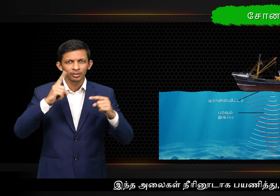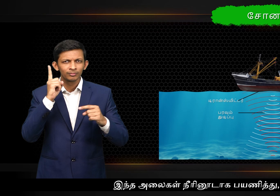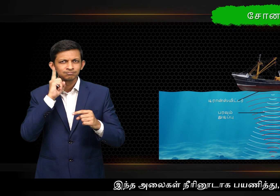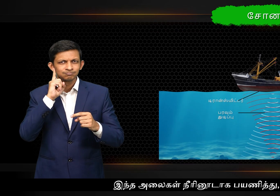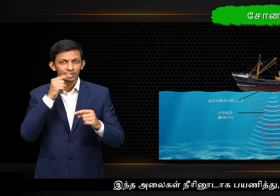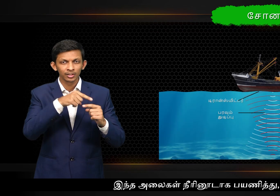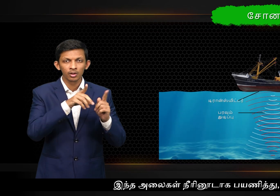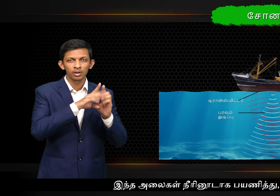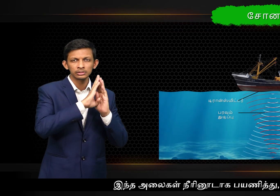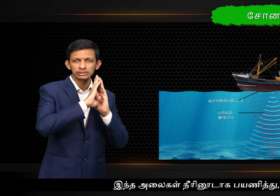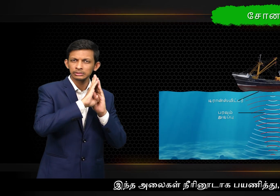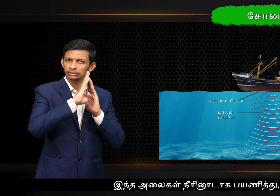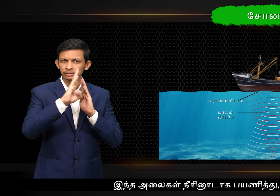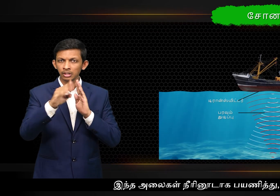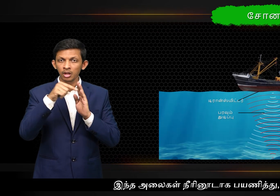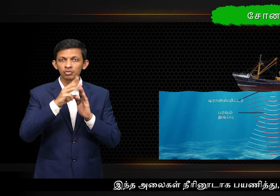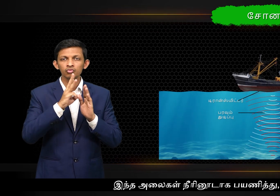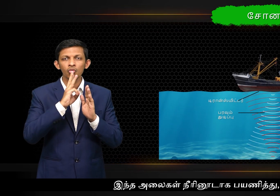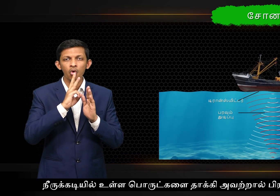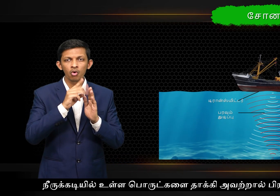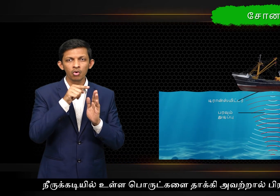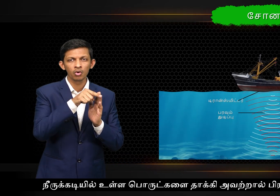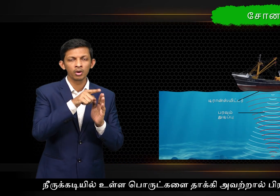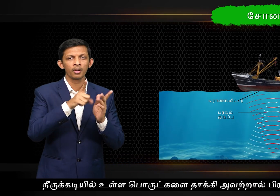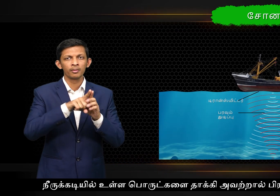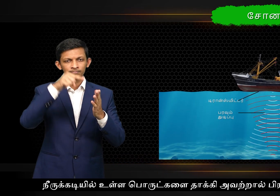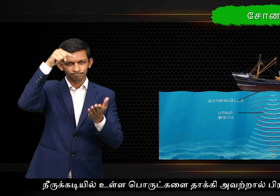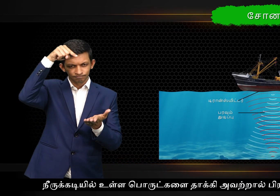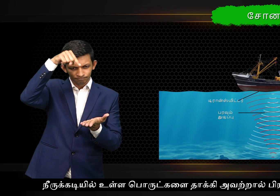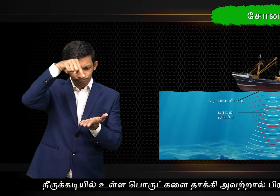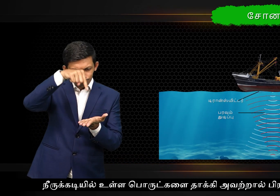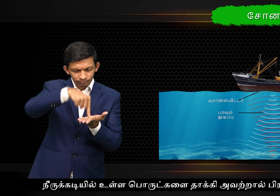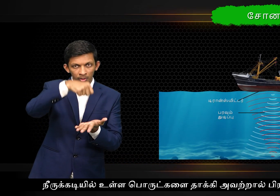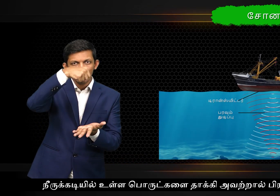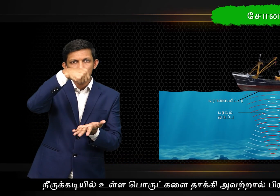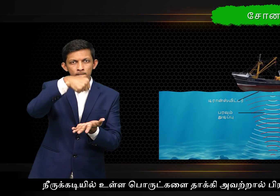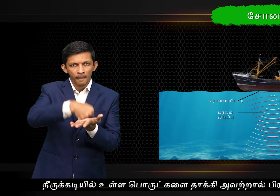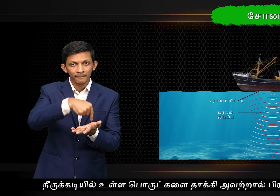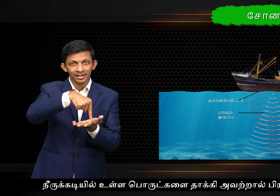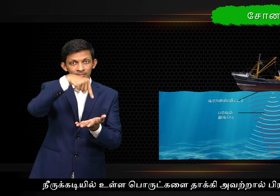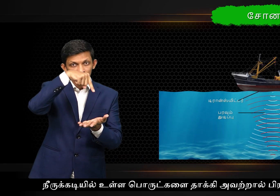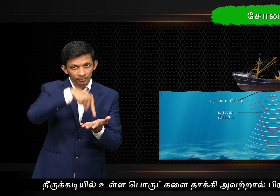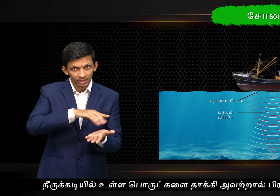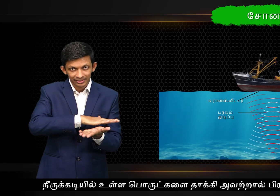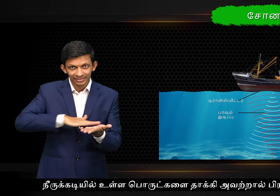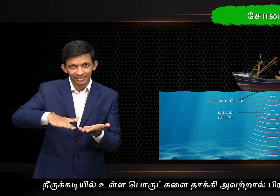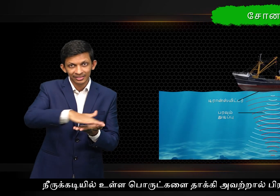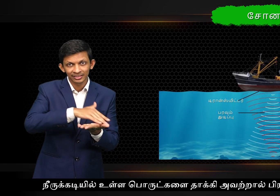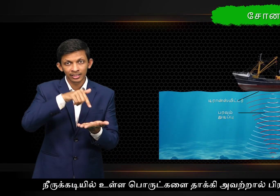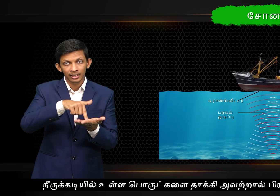இந்த அலைகள் நீரினூடாக பயணித்து நீருக்கடியில் உள்ள பொருட்களை தாக்கி அவற்றால்